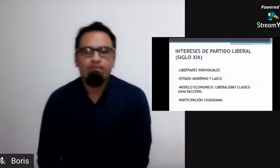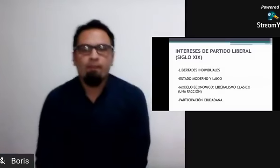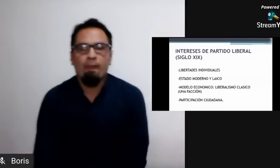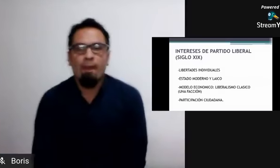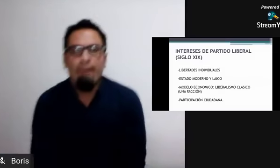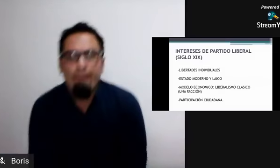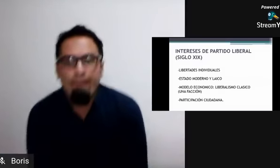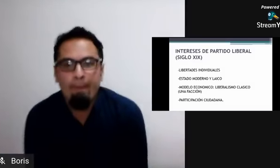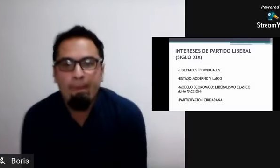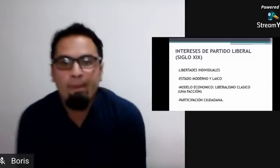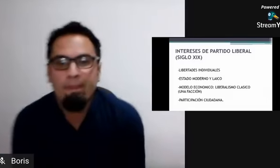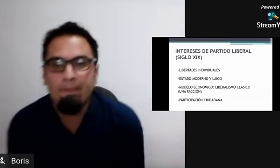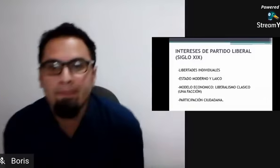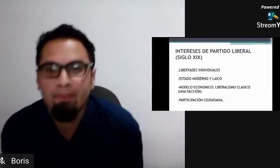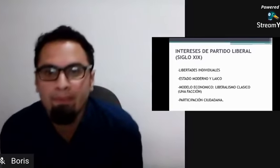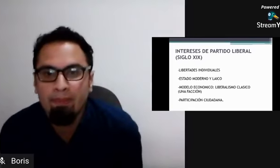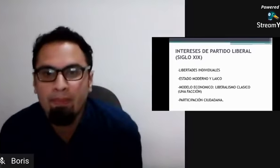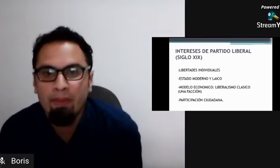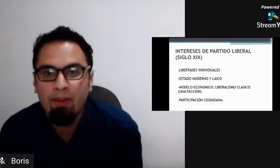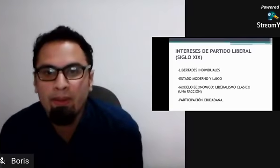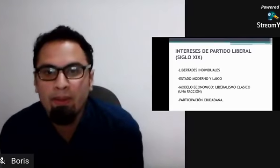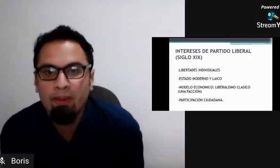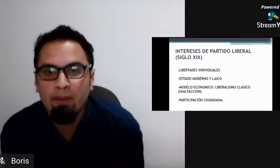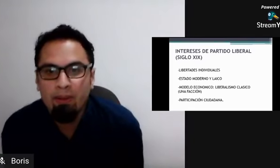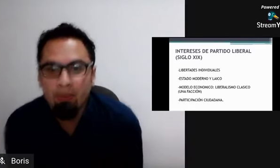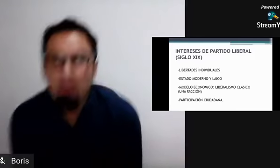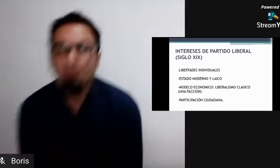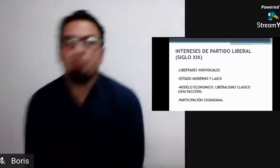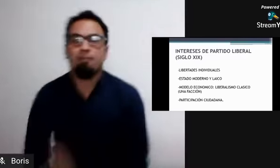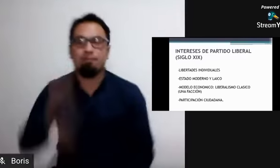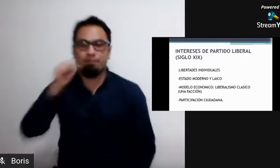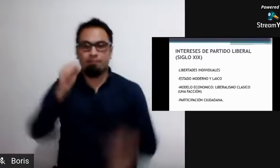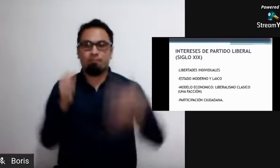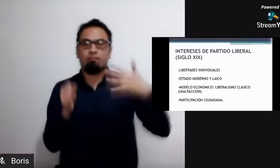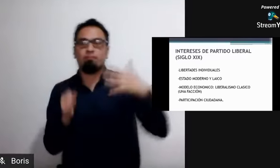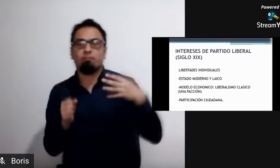Entonces, ese era un interés importante que tenía el Partido Liberal y que perseguía.